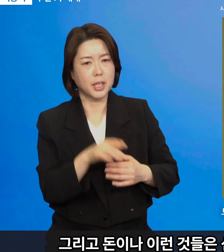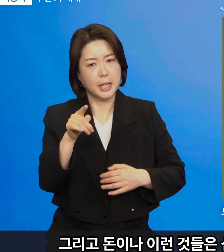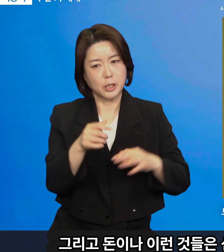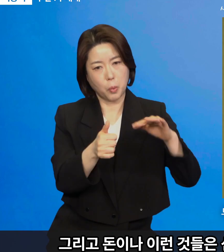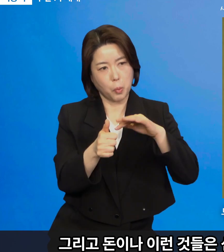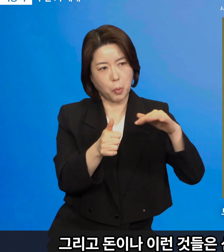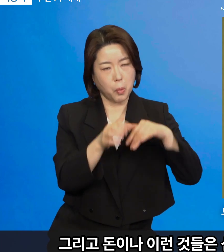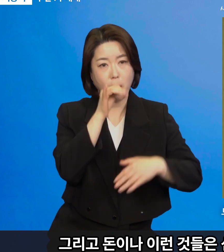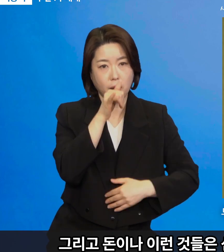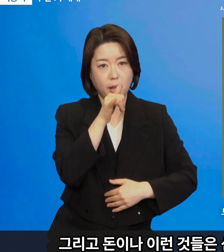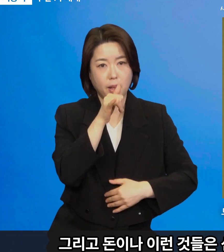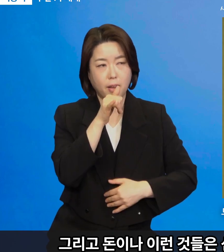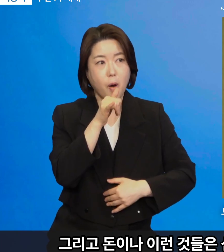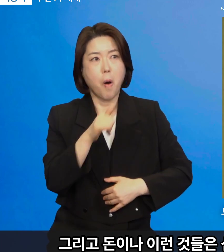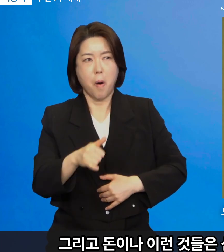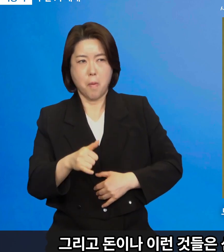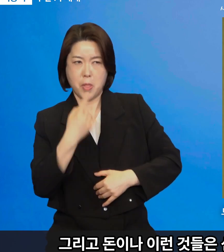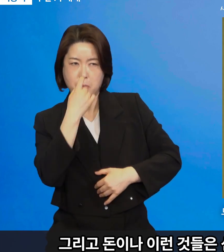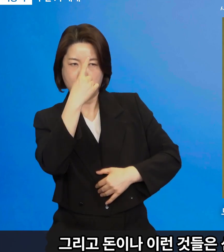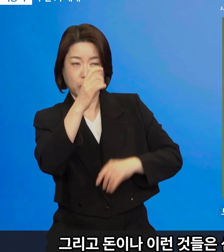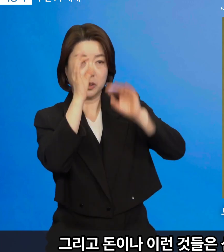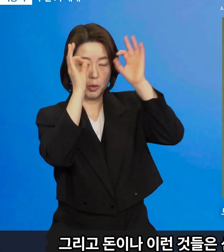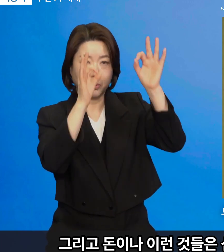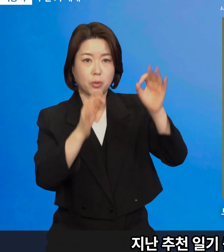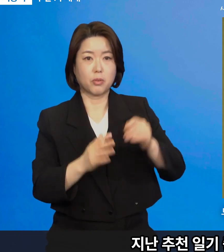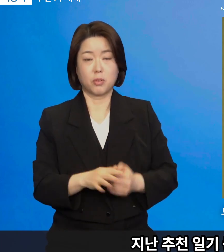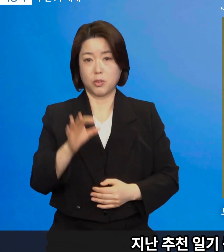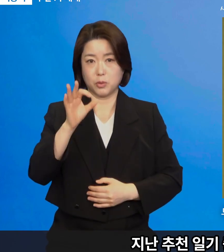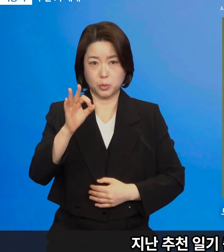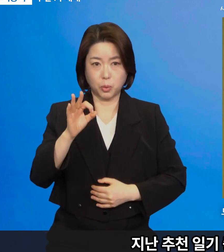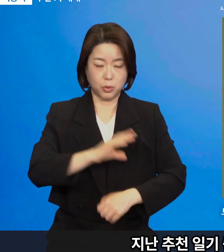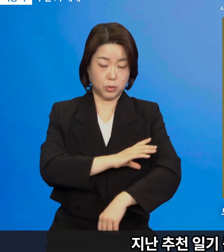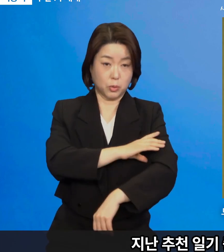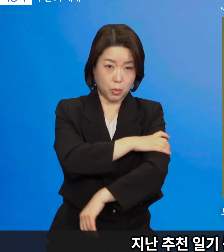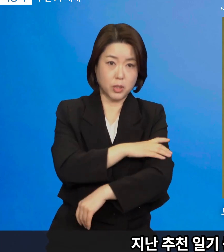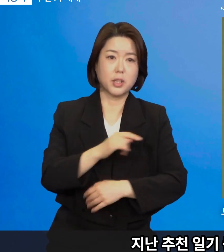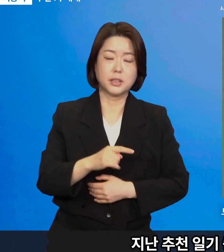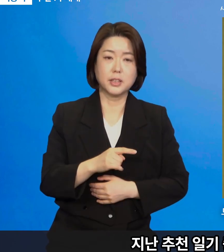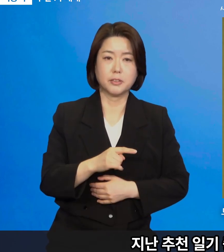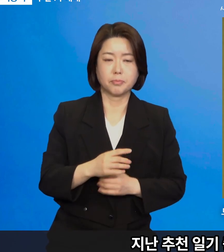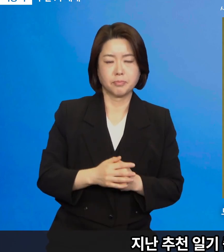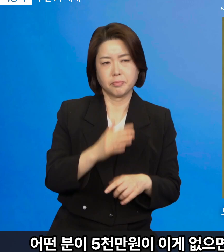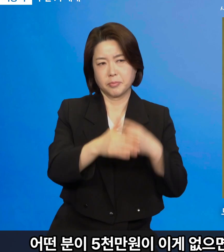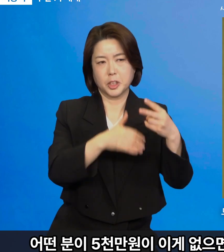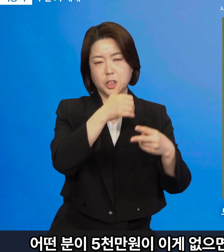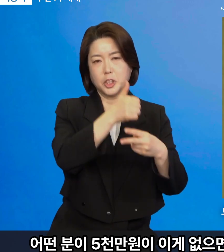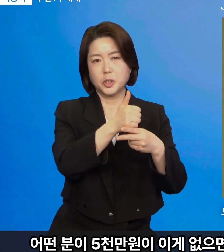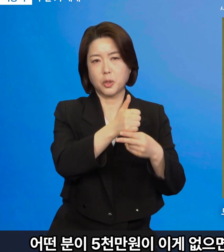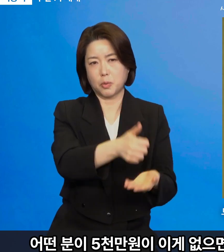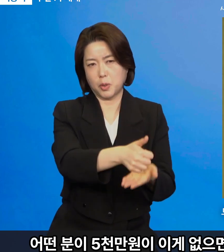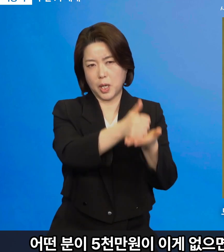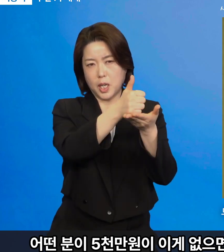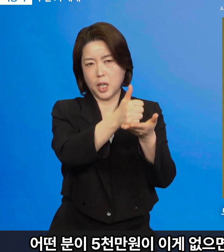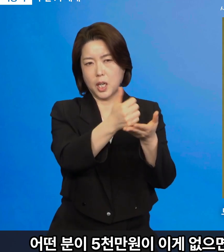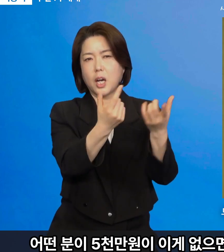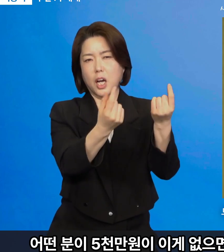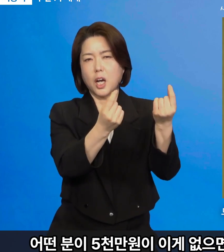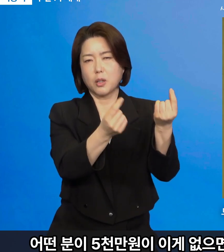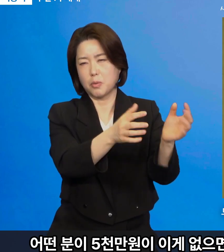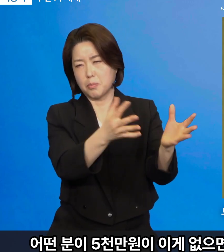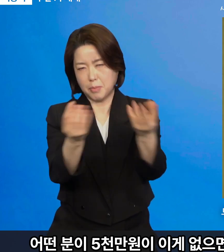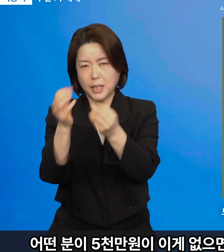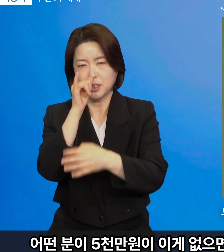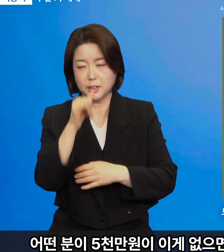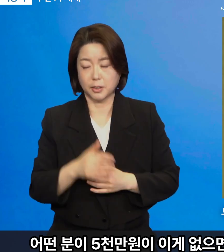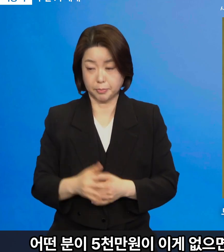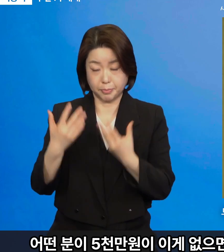이런 것들은 신처럼 여겨지는 힘이 있습니다. 지난 추천일기 중에, 동일기에 어떤 분이 5천만 원이